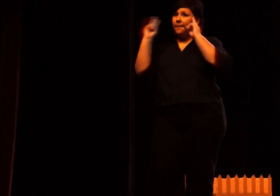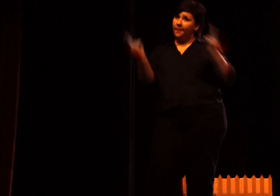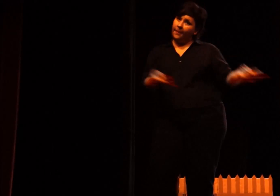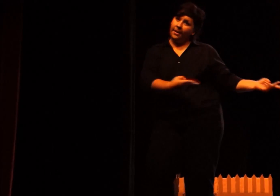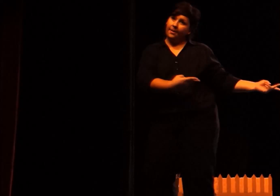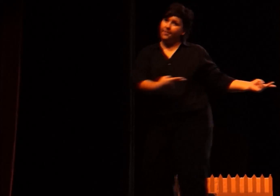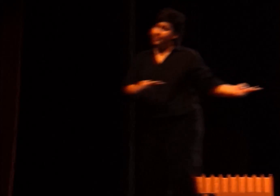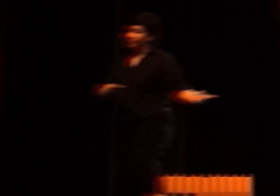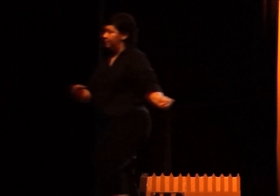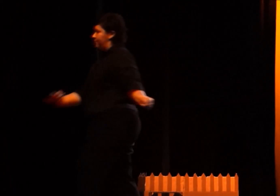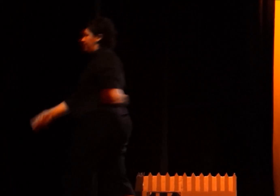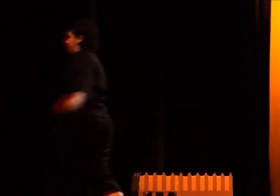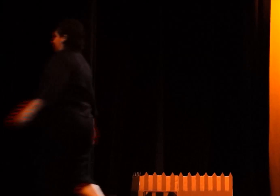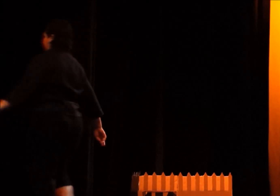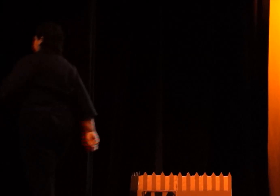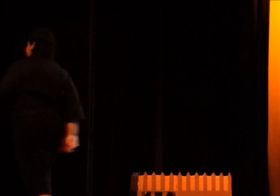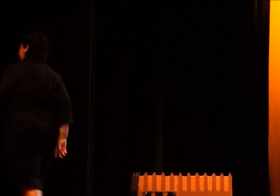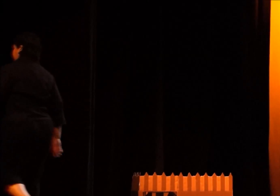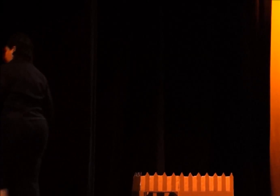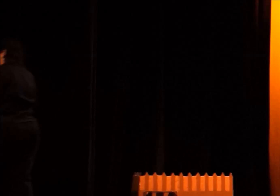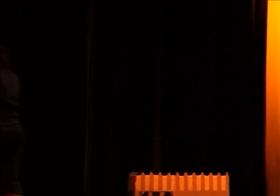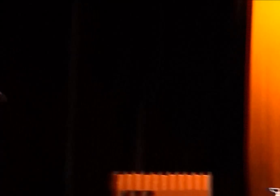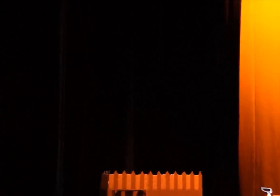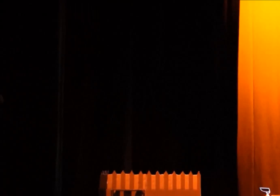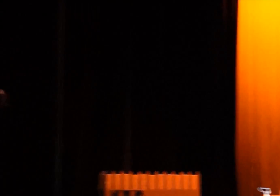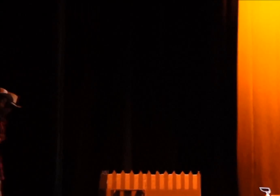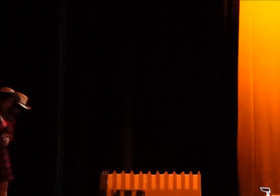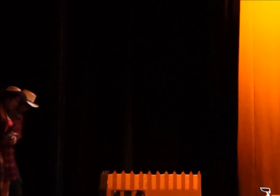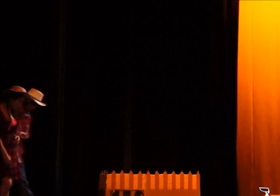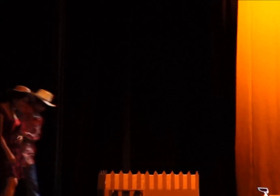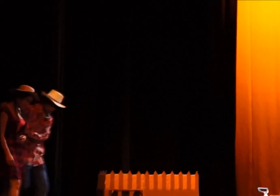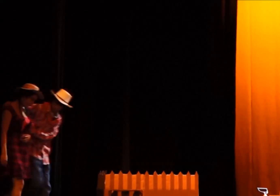ellos regresan y veamos qué pasó.